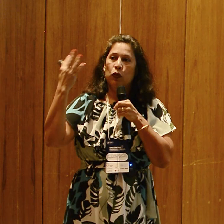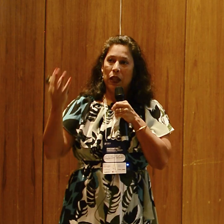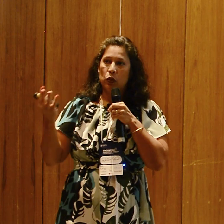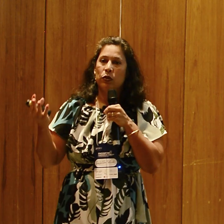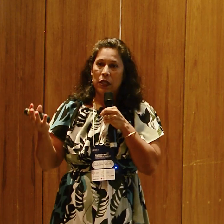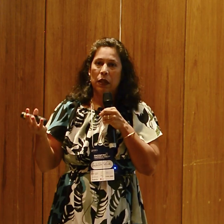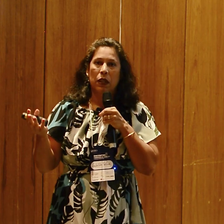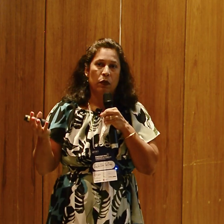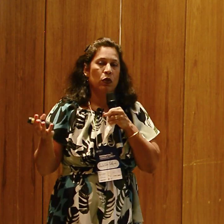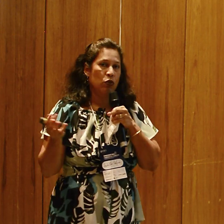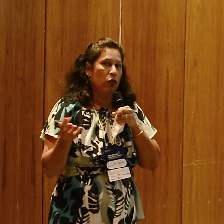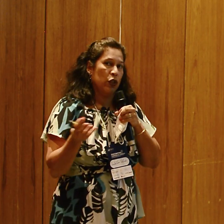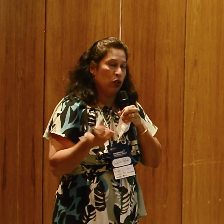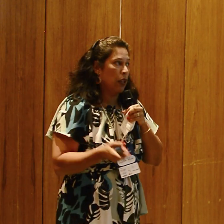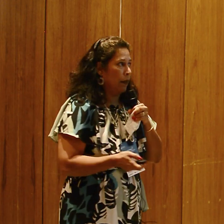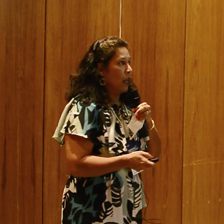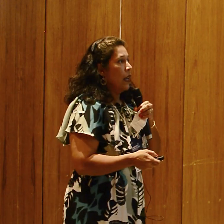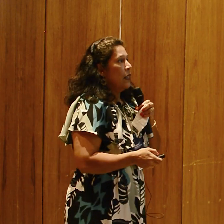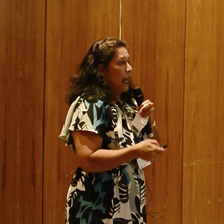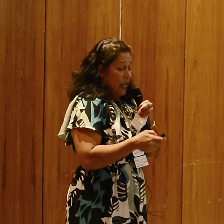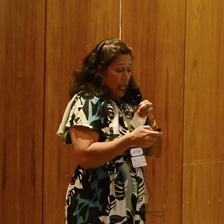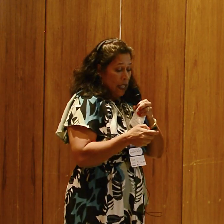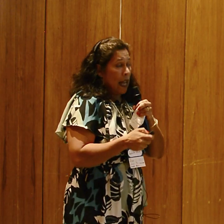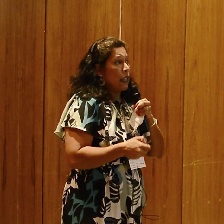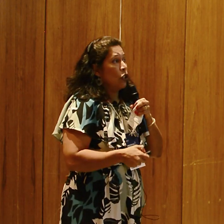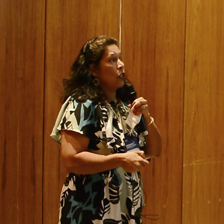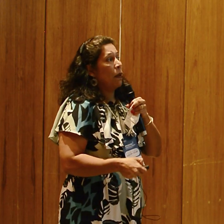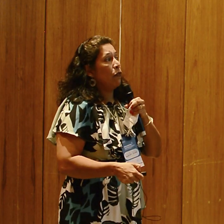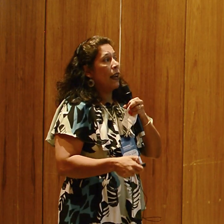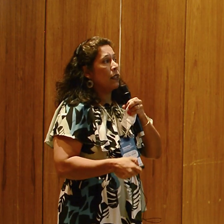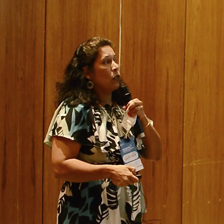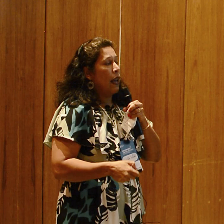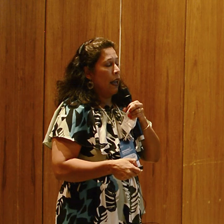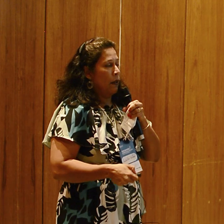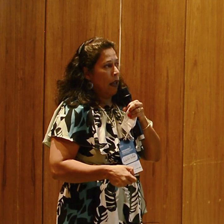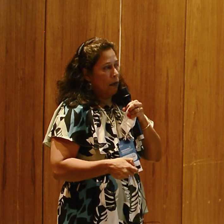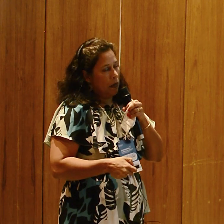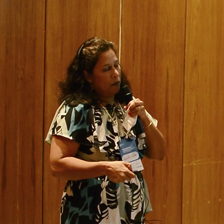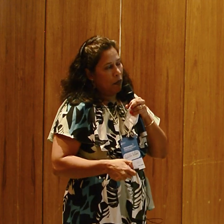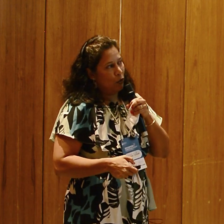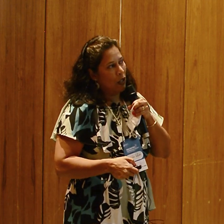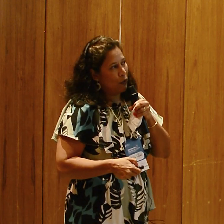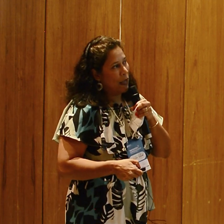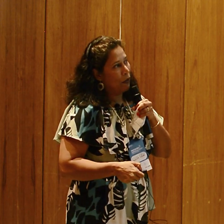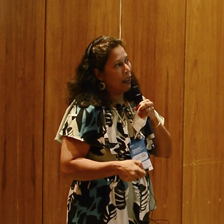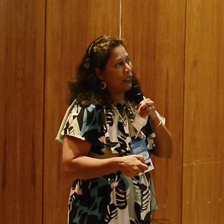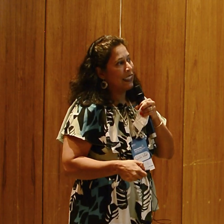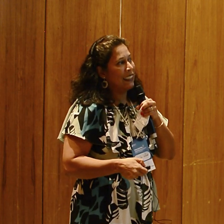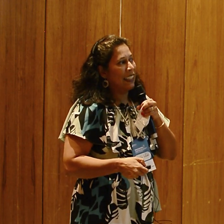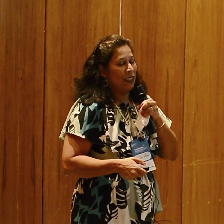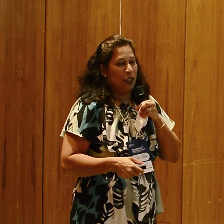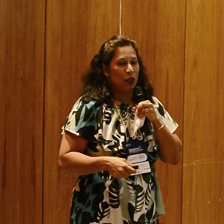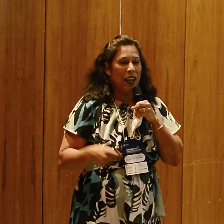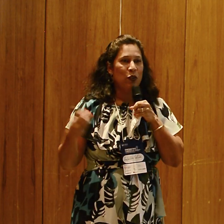mais modificações no sistema nervoso auditivo a gente tem, né? E aí a gente também faz, eu sempre falo